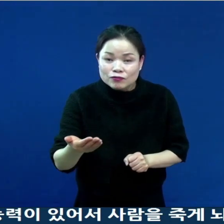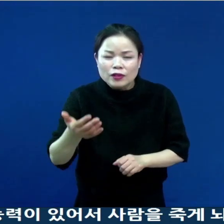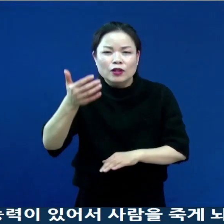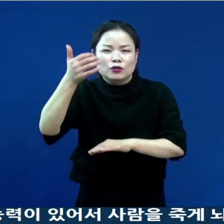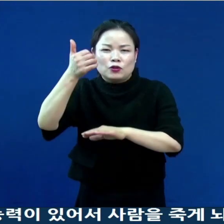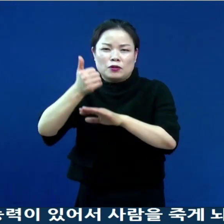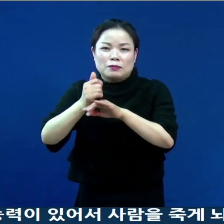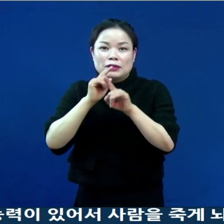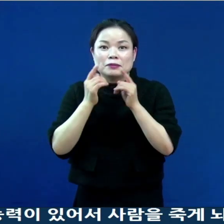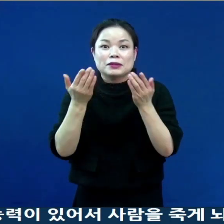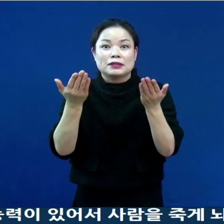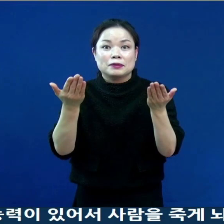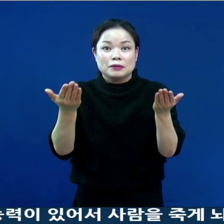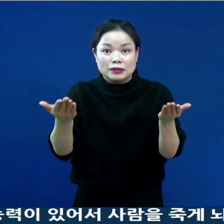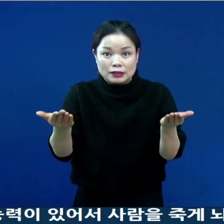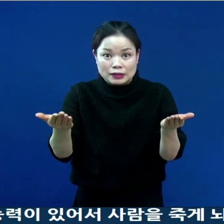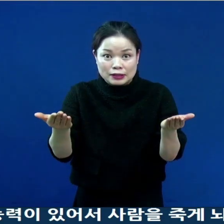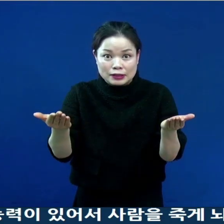결론을 내립니다.